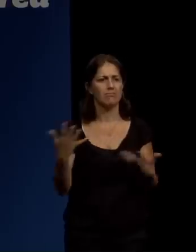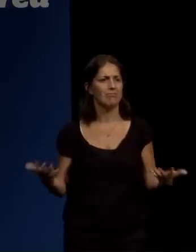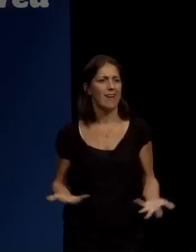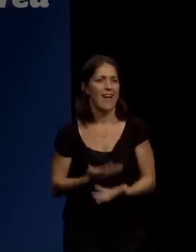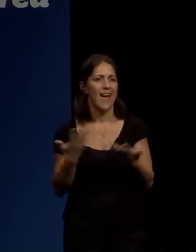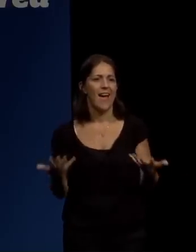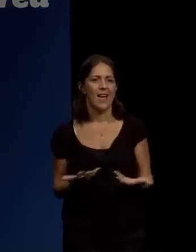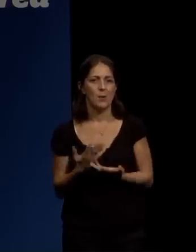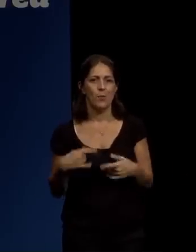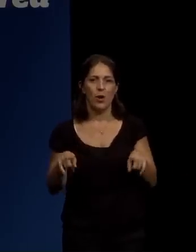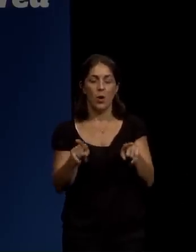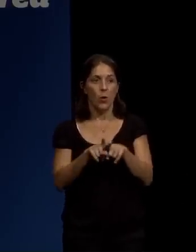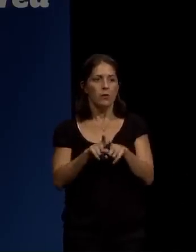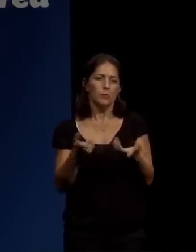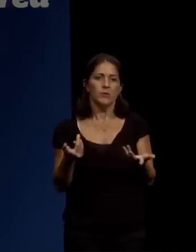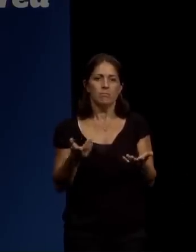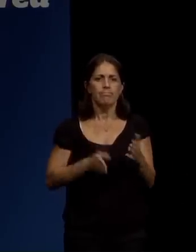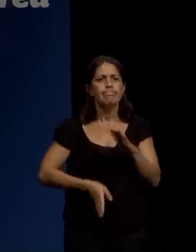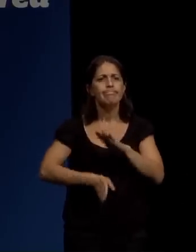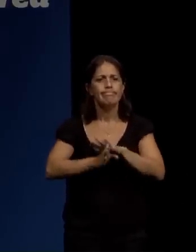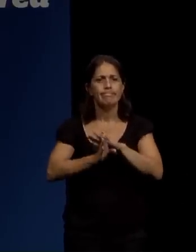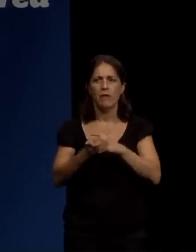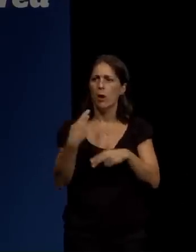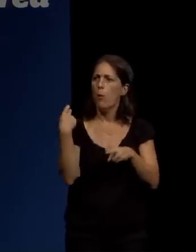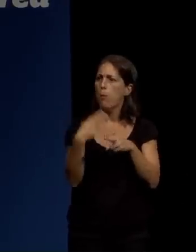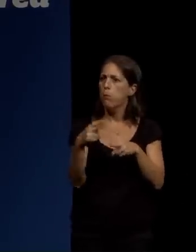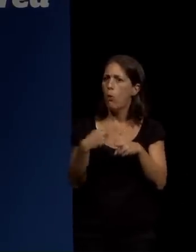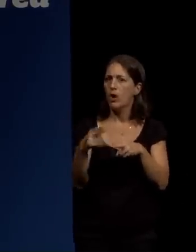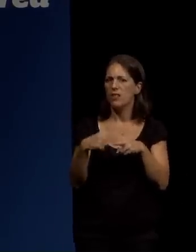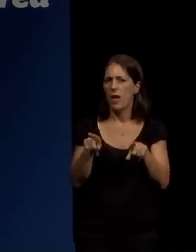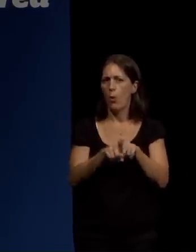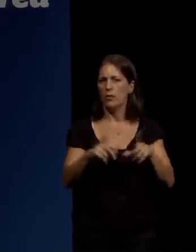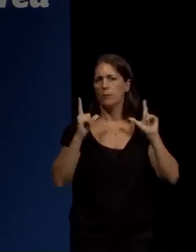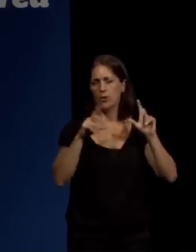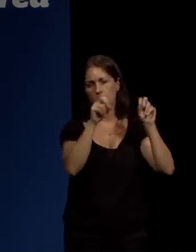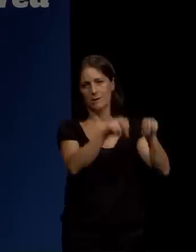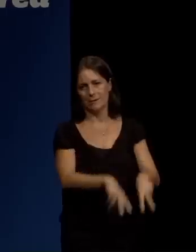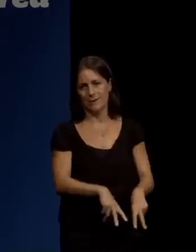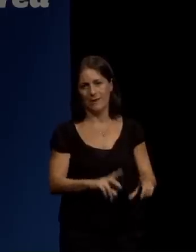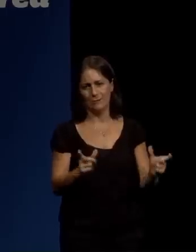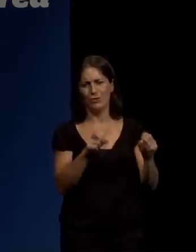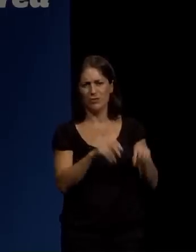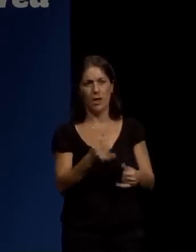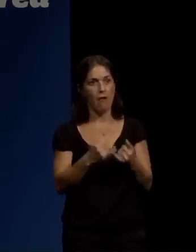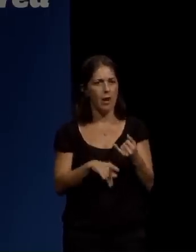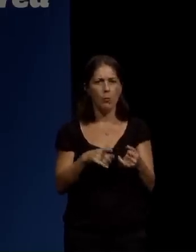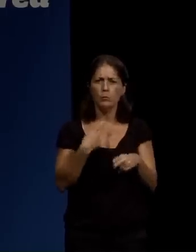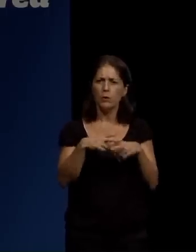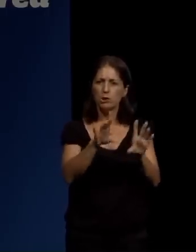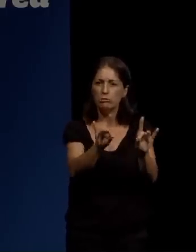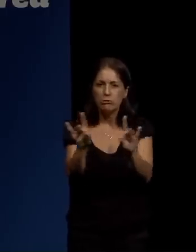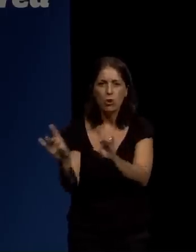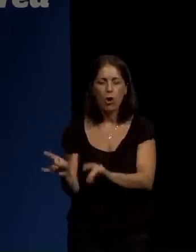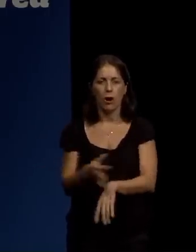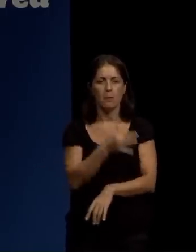ser a viabilidade de que é posible unha política que non seña de plasma, a viabilidade dunha política tangible, a viabilidade dunha